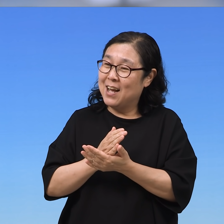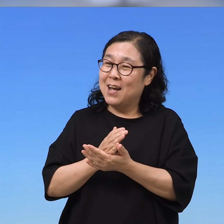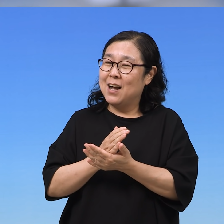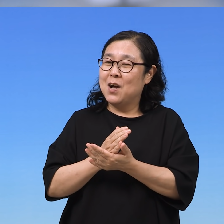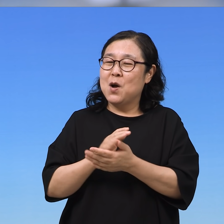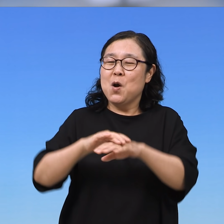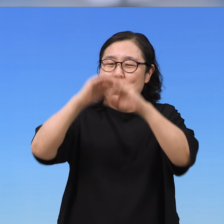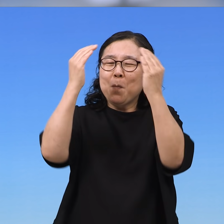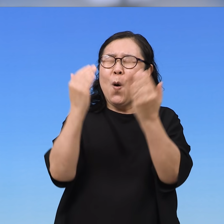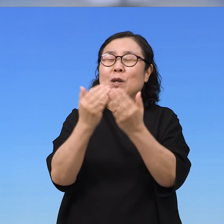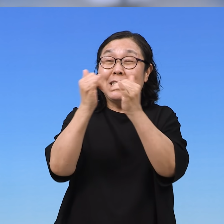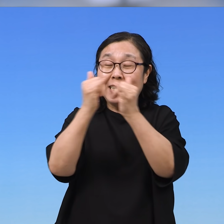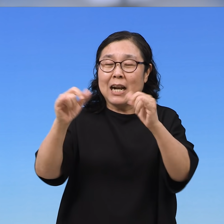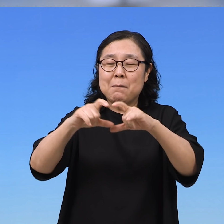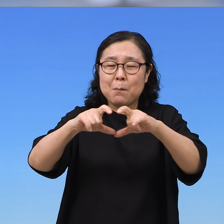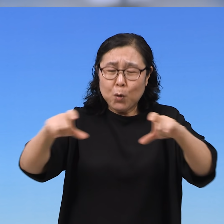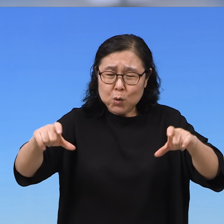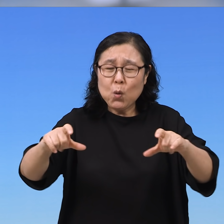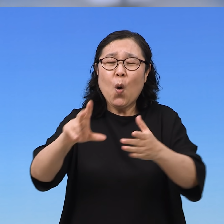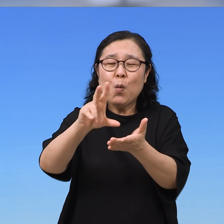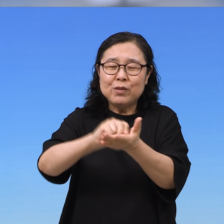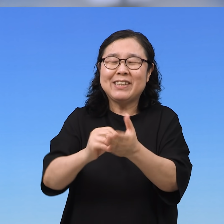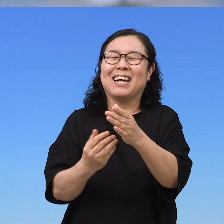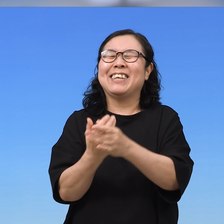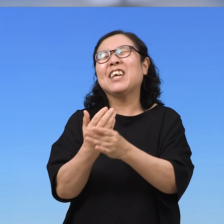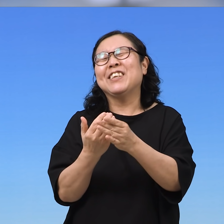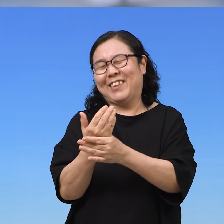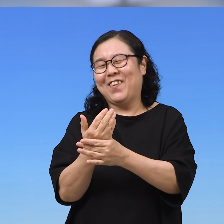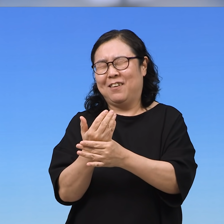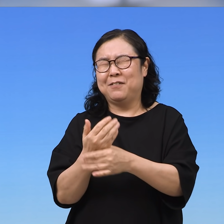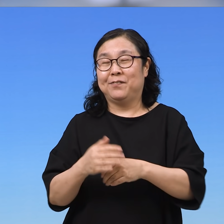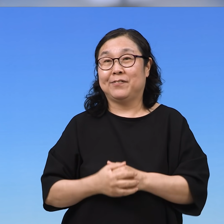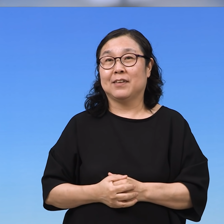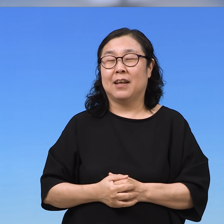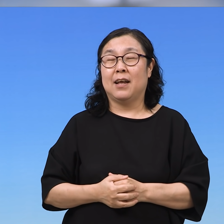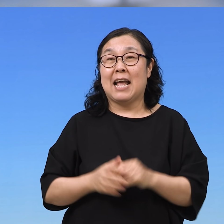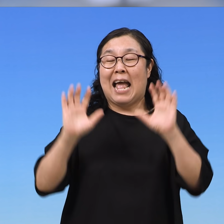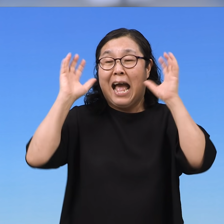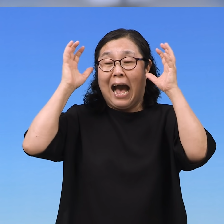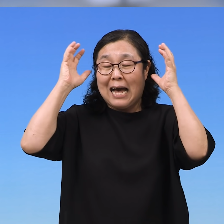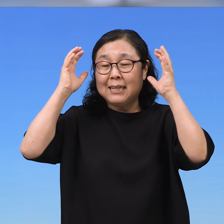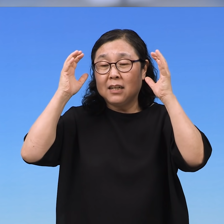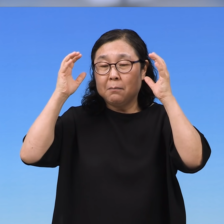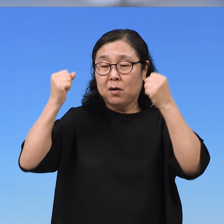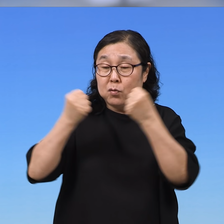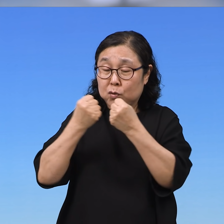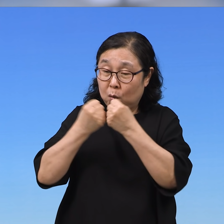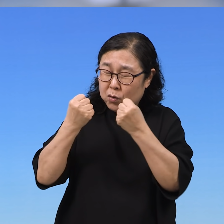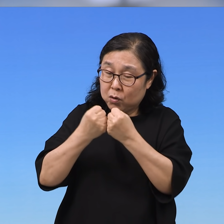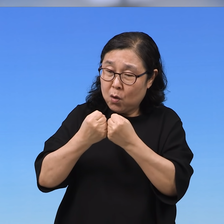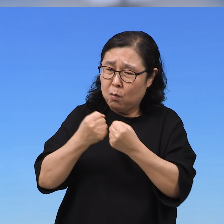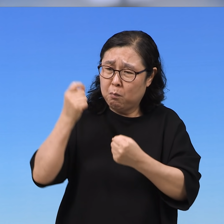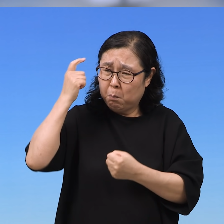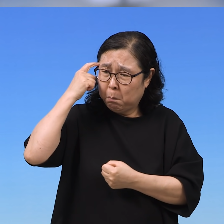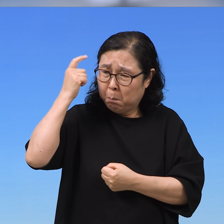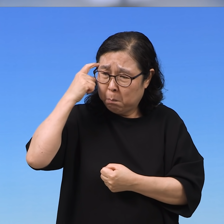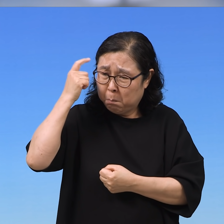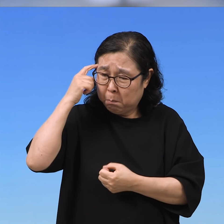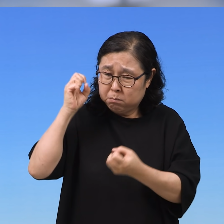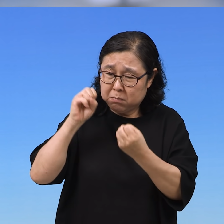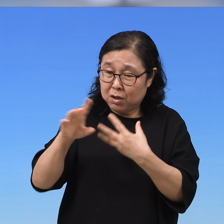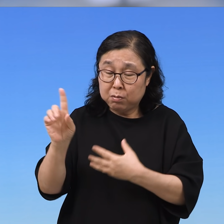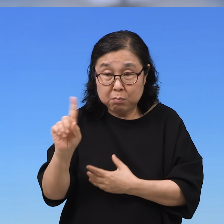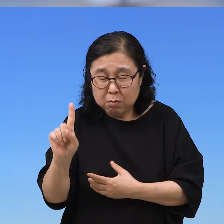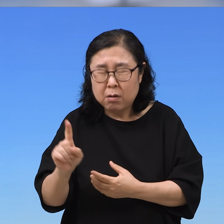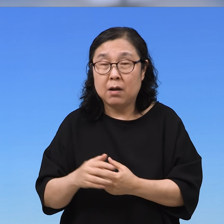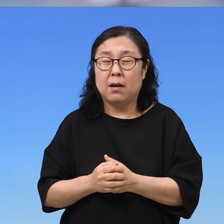없습니다. 인류의 보편적인 문제가 일어났을 뿐입니다. 아니 애들끼리 싸워가지고 왔는데 이게 뚱딴지 같은 말이